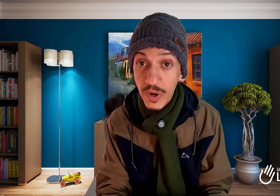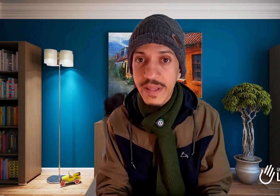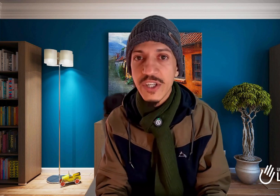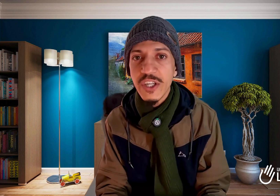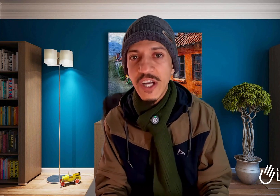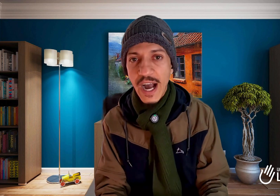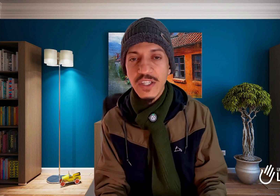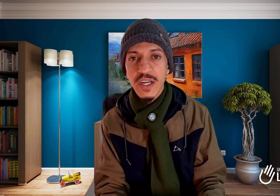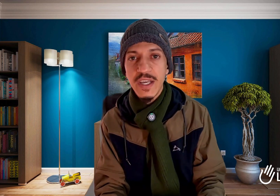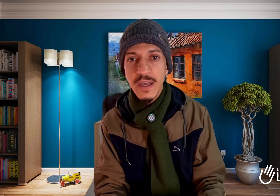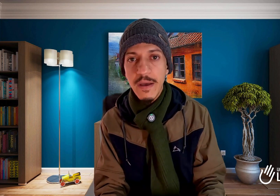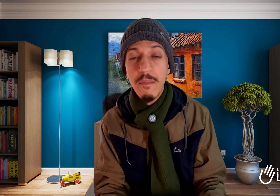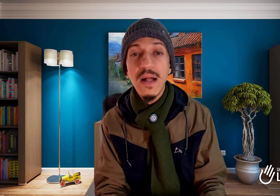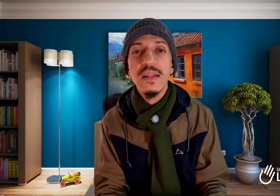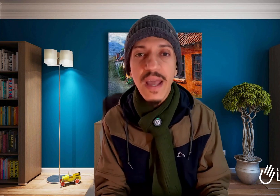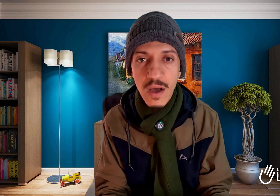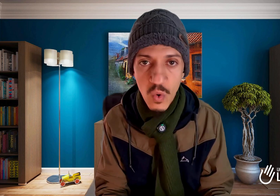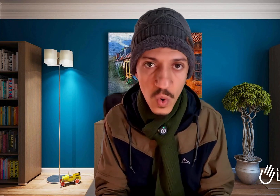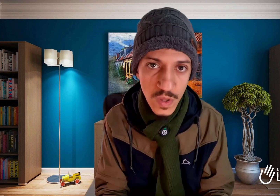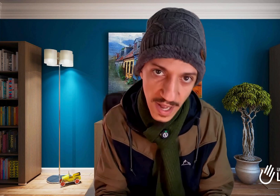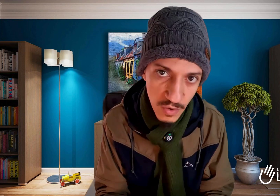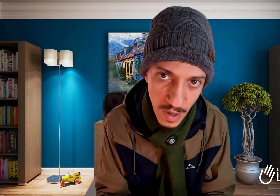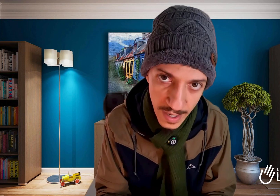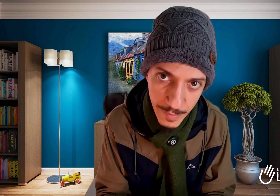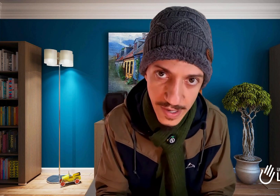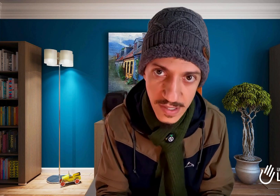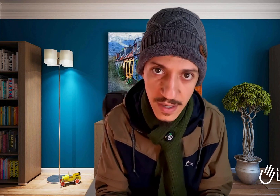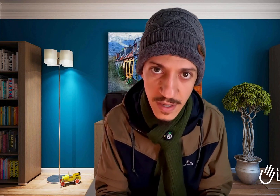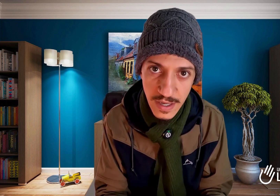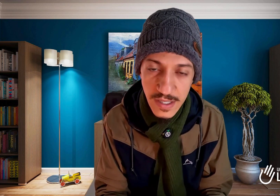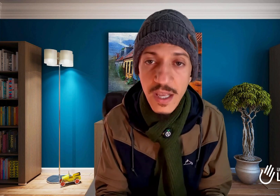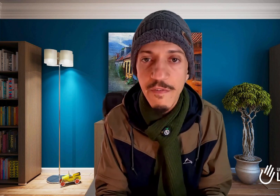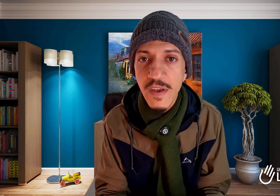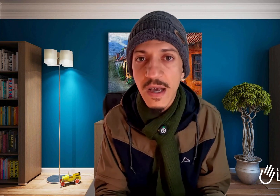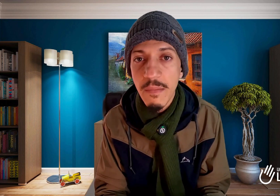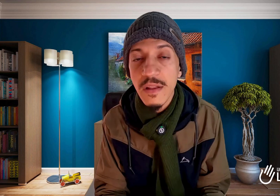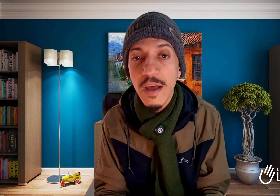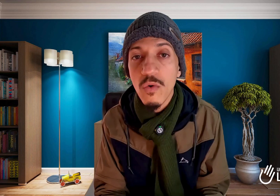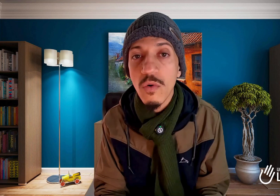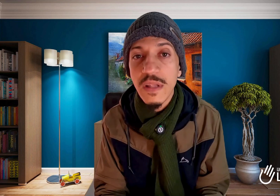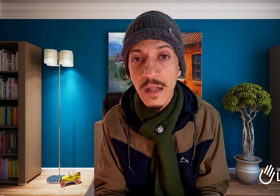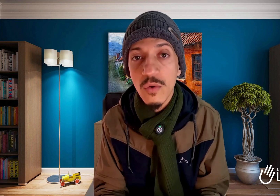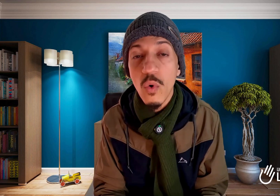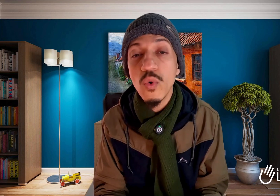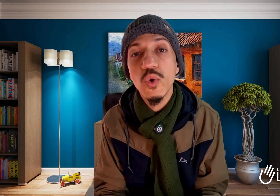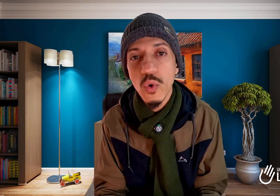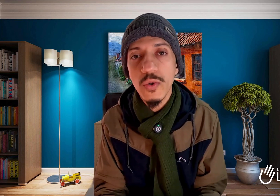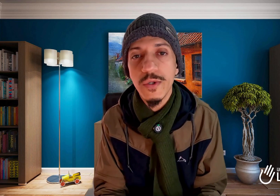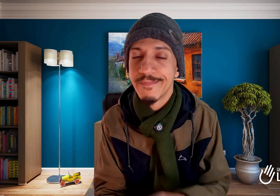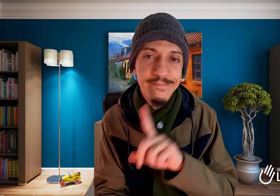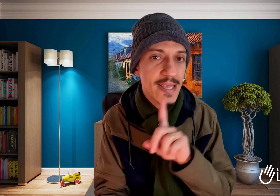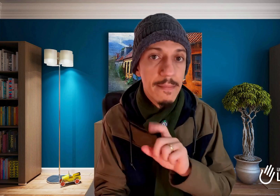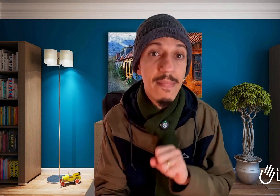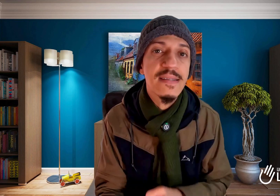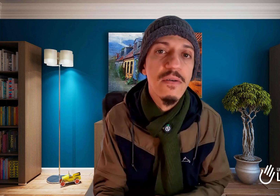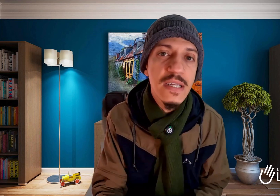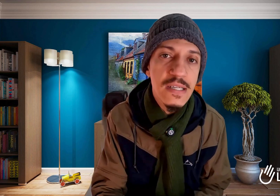gente acha que manter o contato com a Libras significa manter o contato com os surdos, mas não